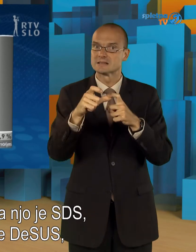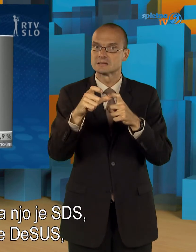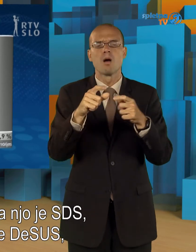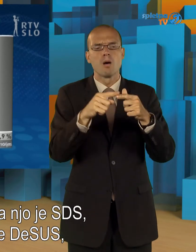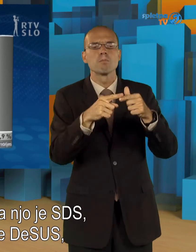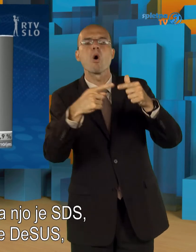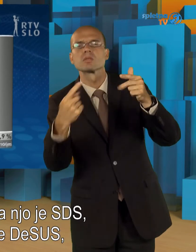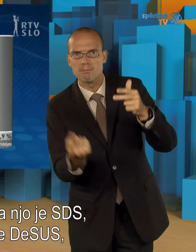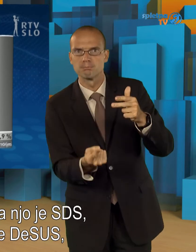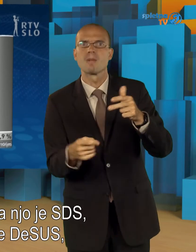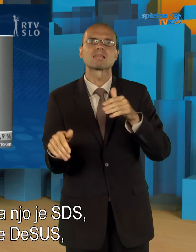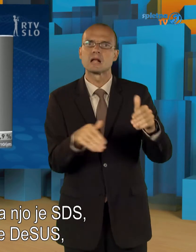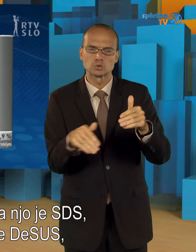Nova Slovenija.